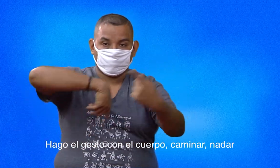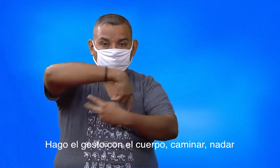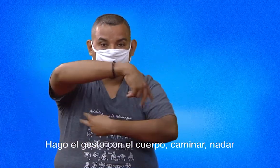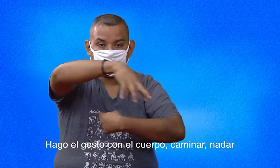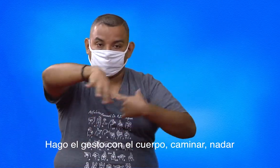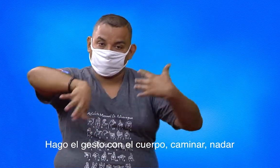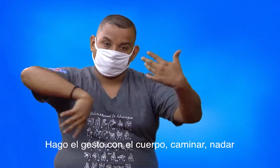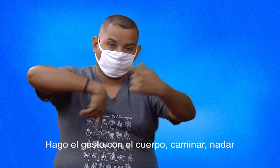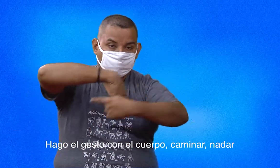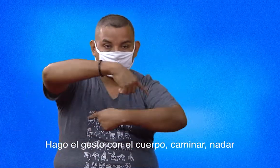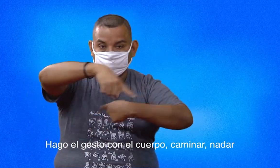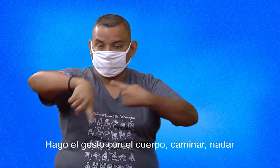nadar.